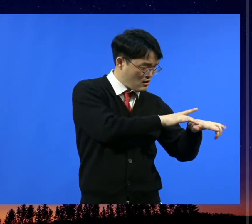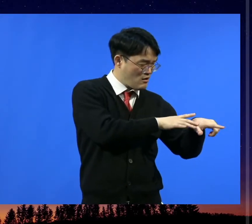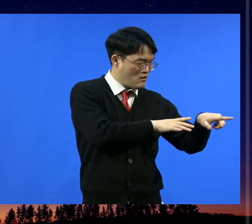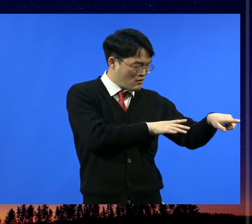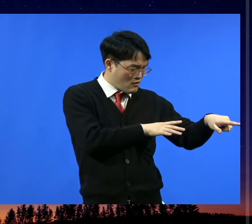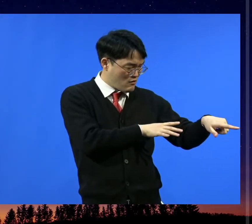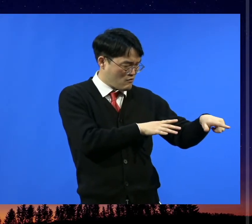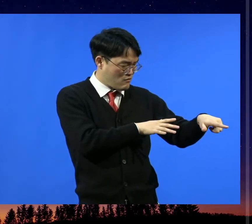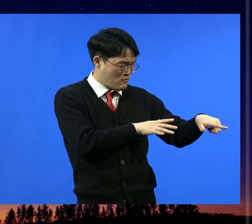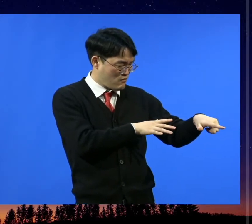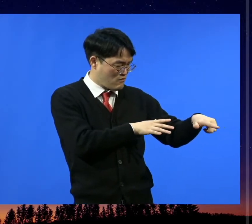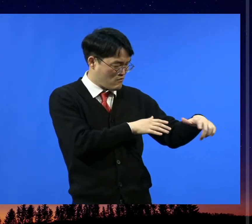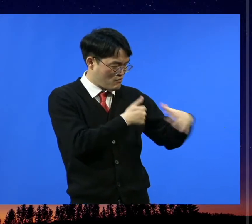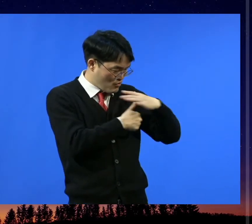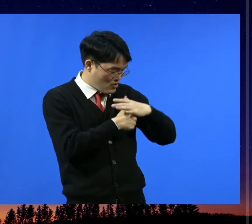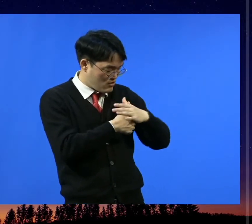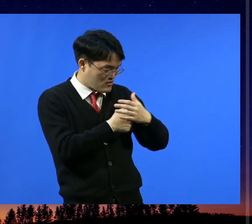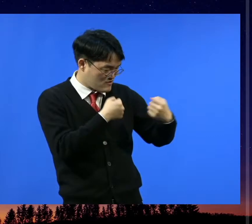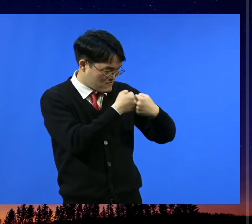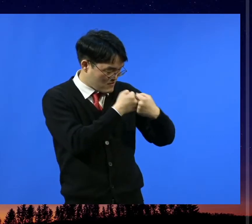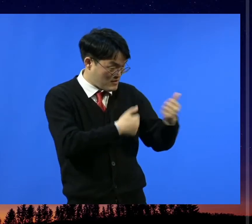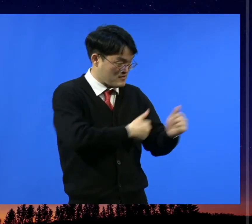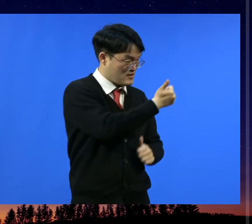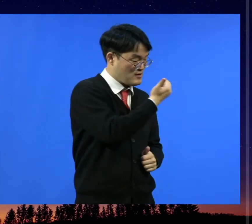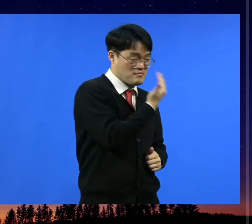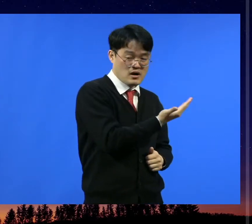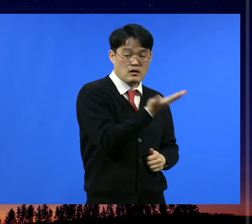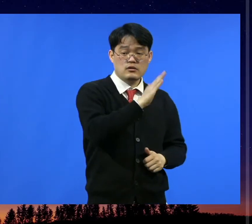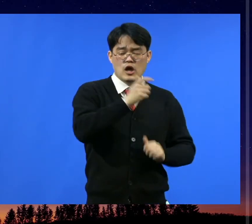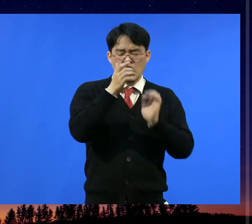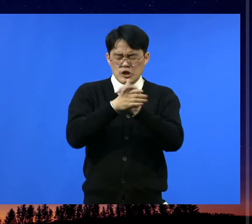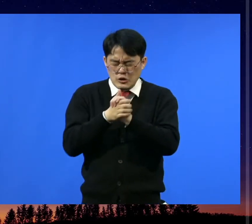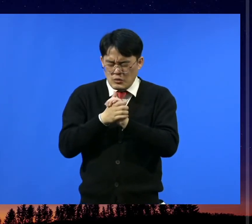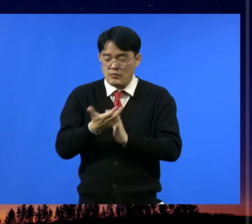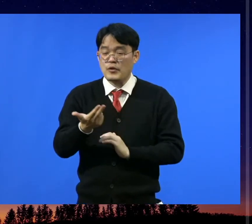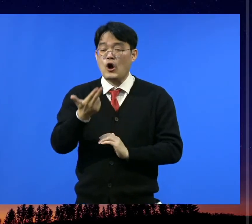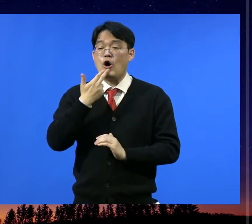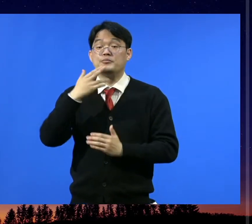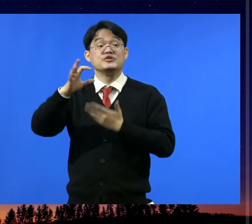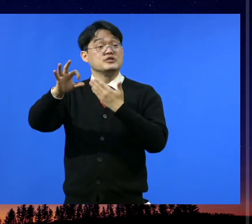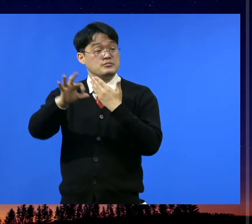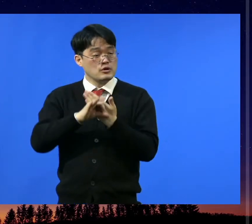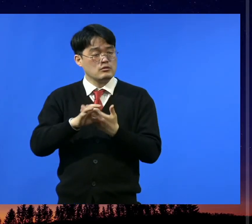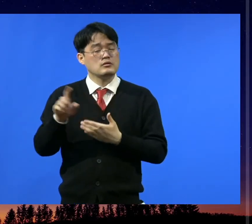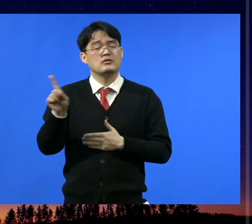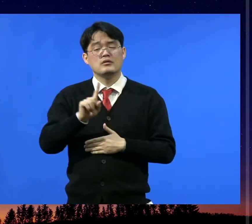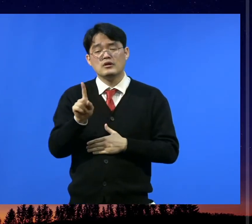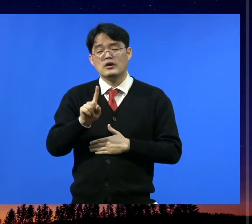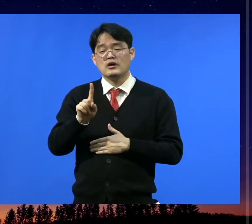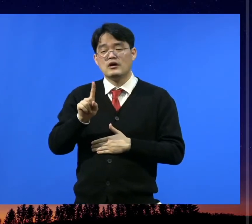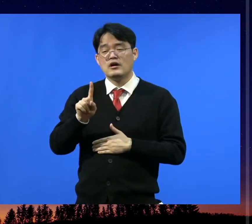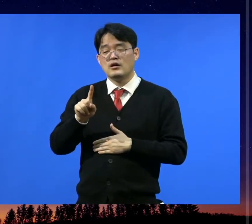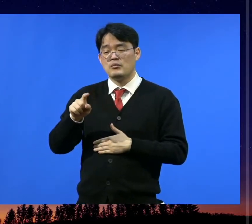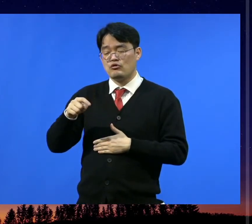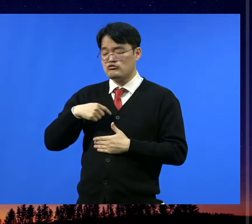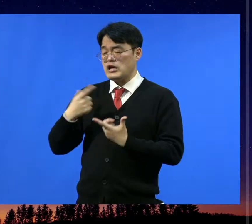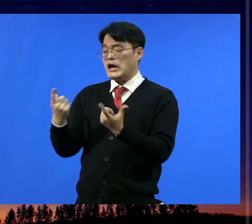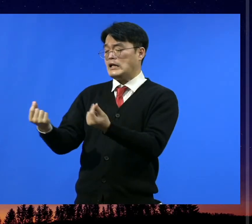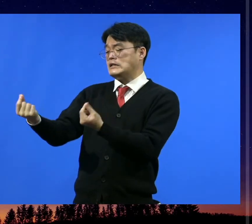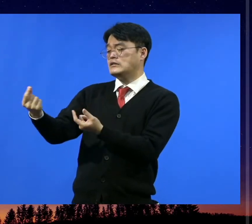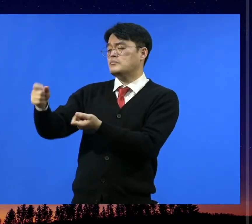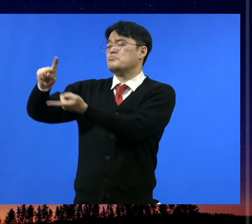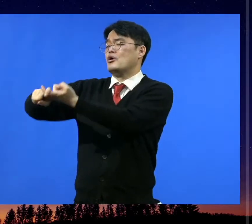하는 것입니다. 예를 들면 아군과의 싸움, 이런 것들이에요. 내전이 가장 치열한, 아주 좋지 않은